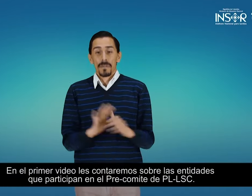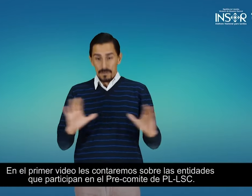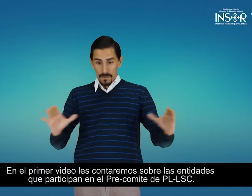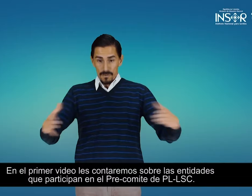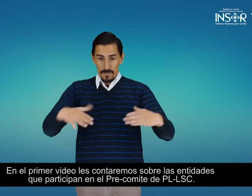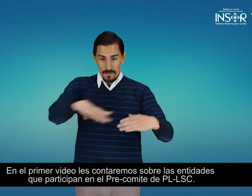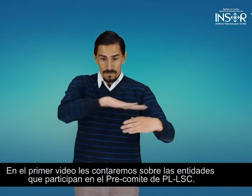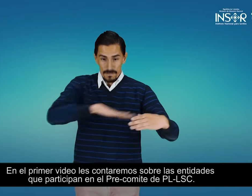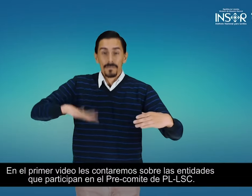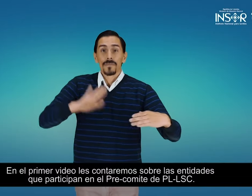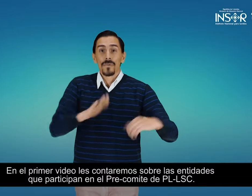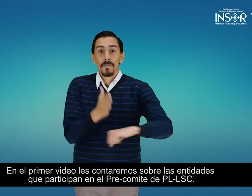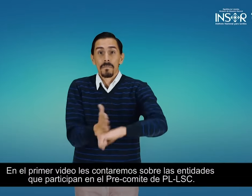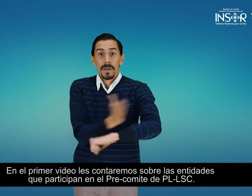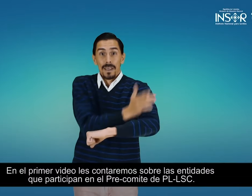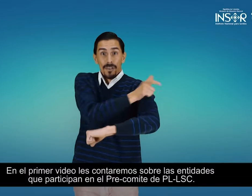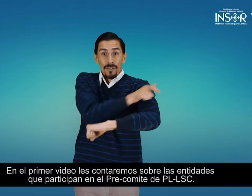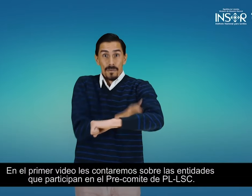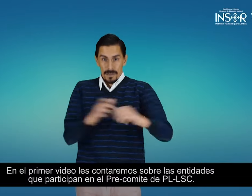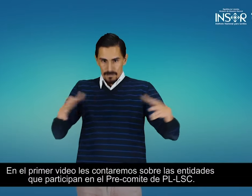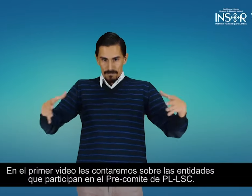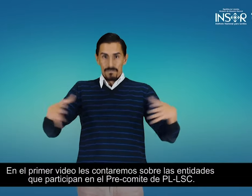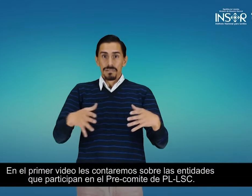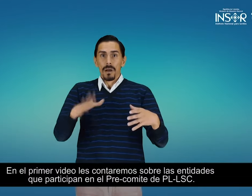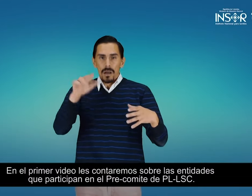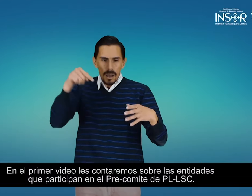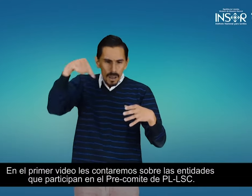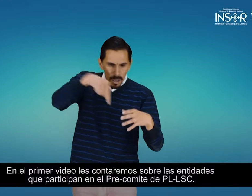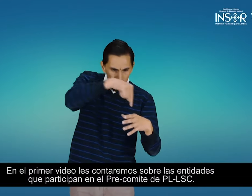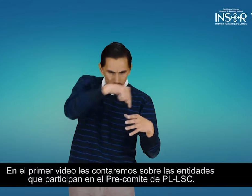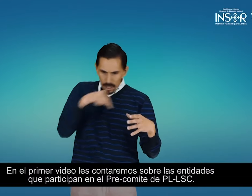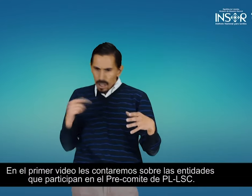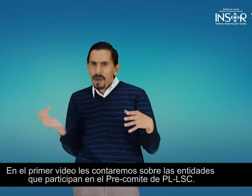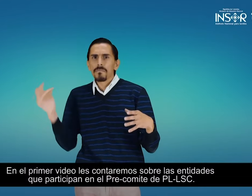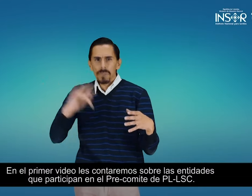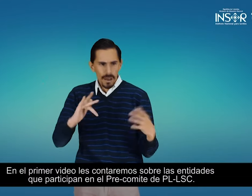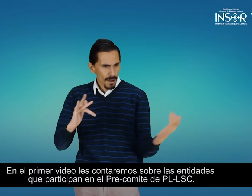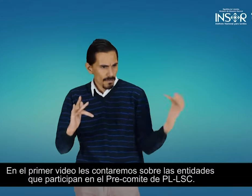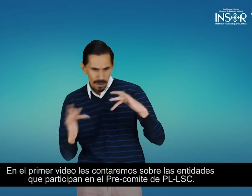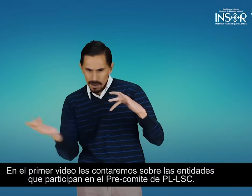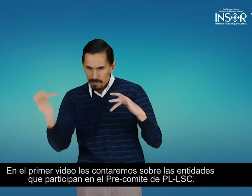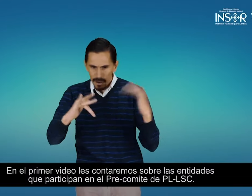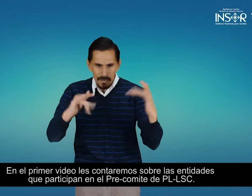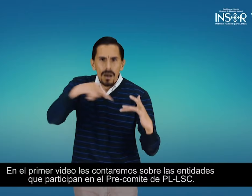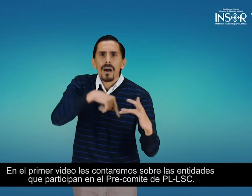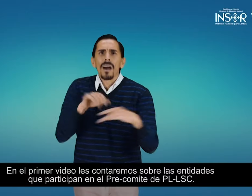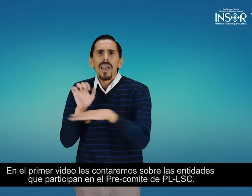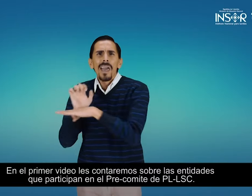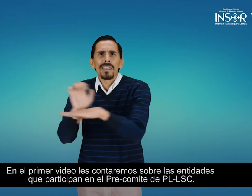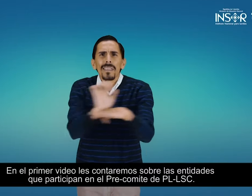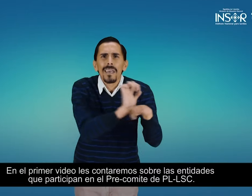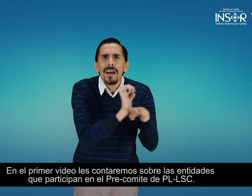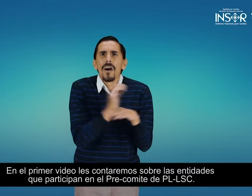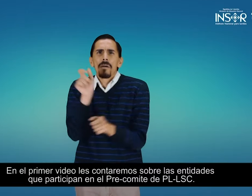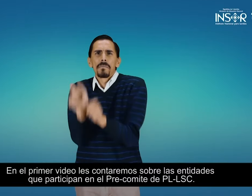participan en el Precomité de Planeación Lingüística de la Lengua de Señas Colombiana.